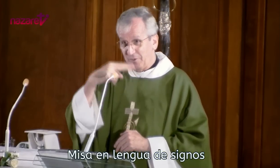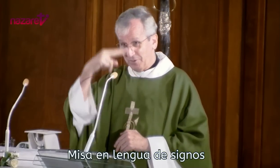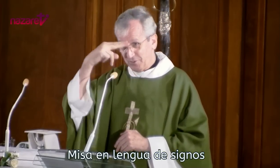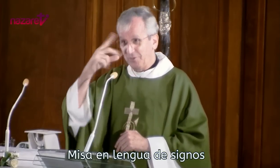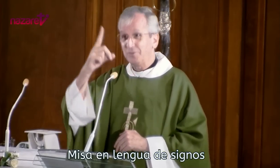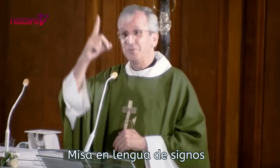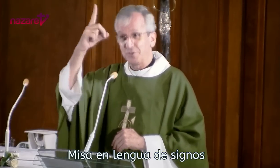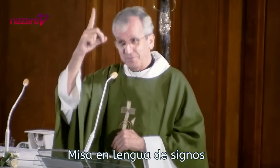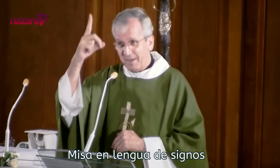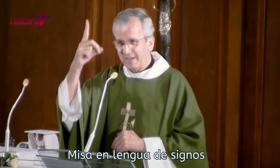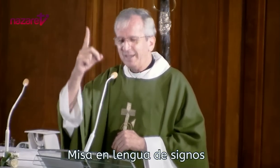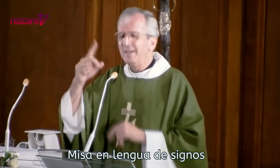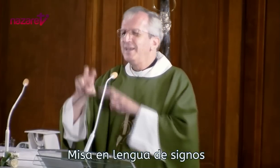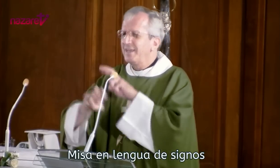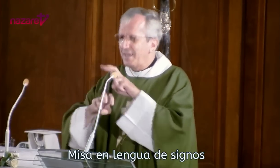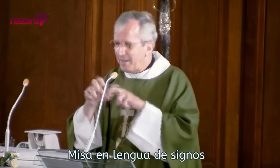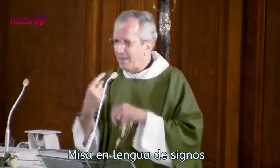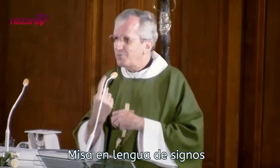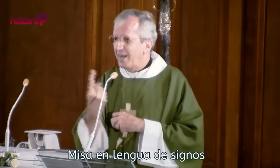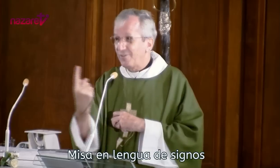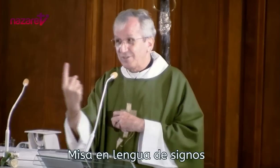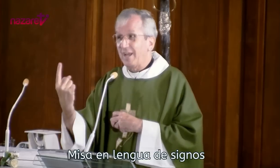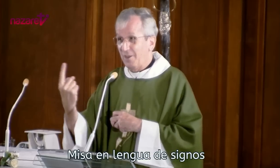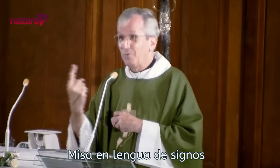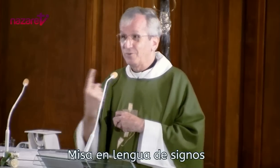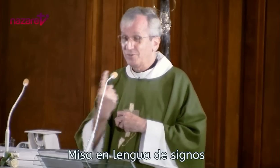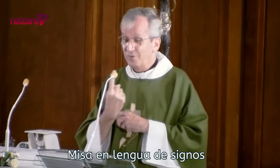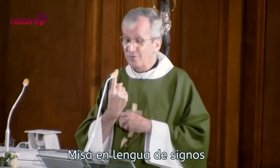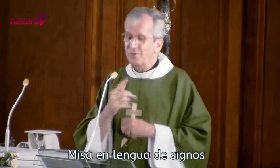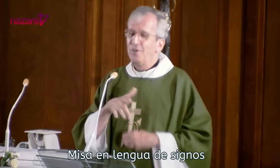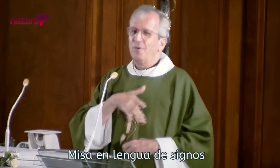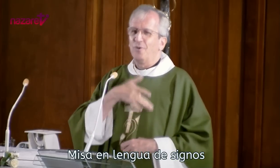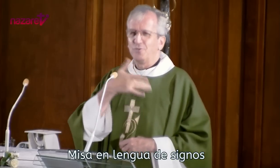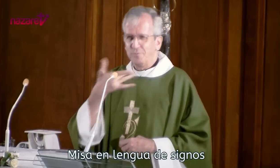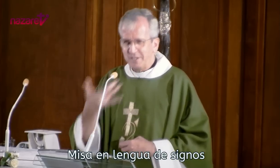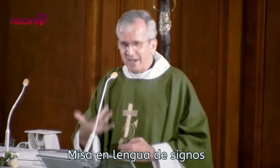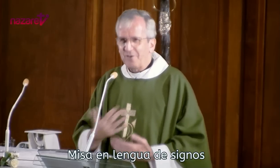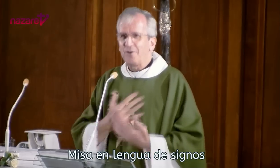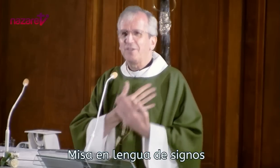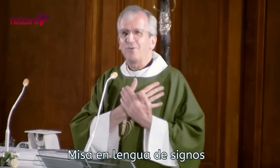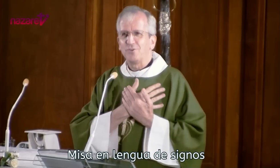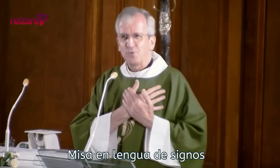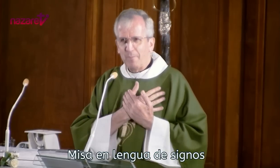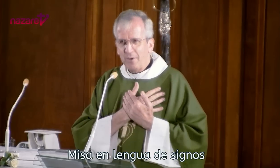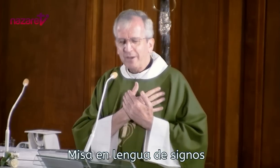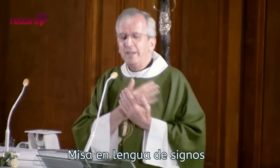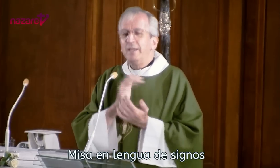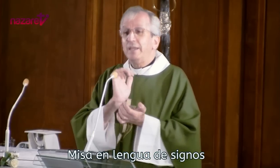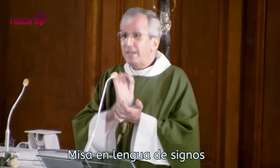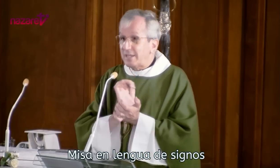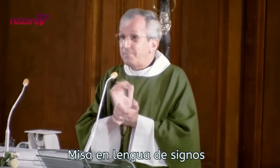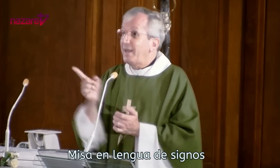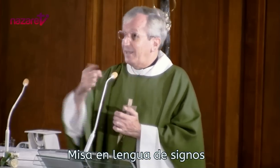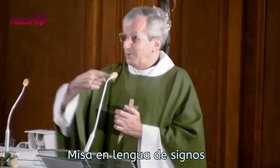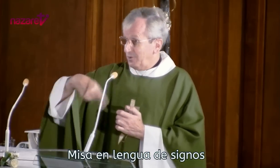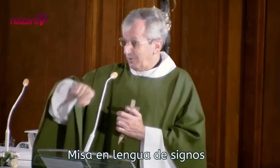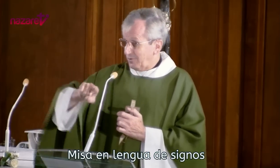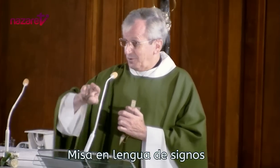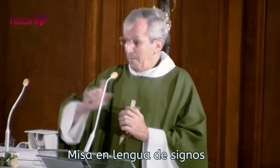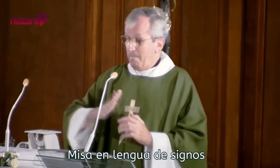misericordioso, Dios Padre, que viene a buscarnos a cada uno de nosotros con su misericordia, con su amor, y que espera que nosotros